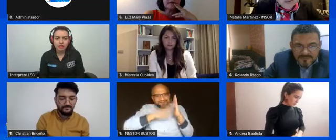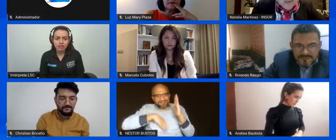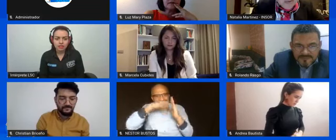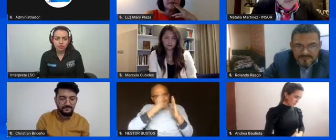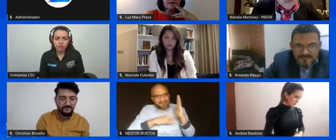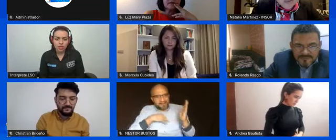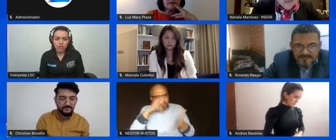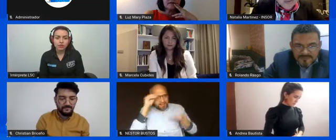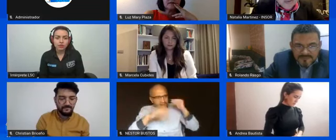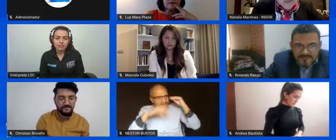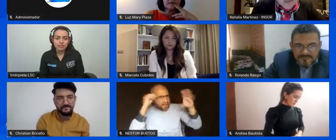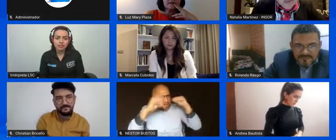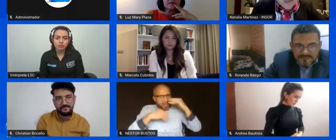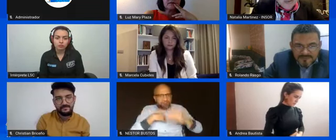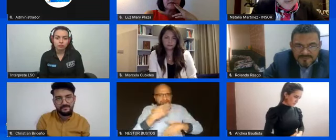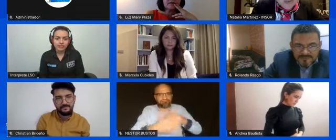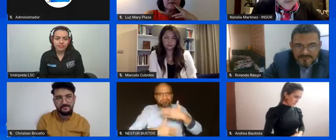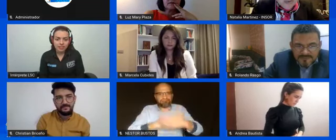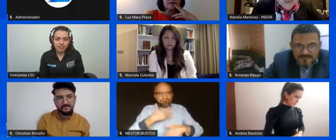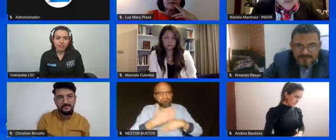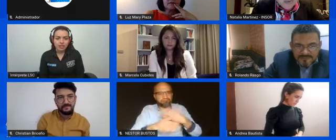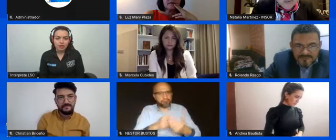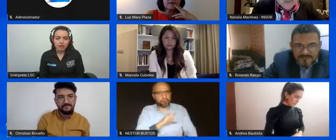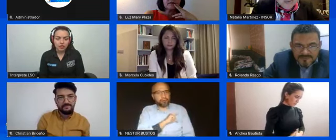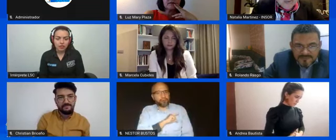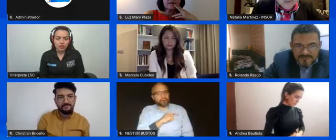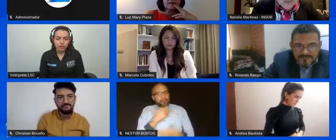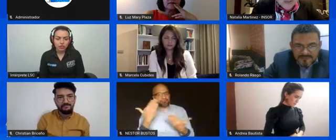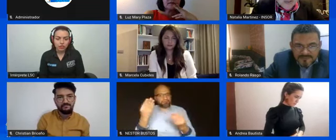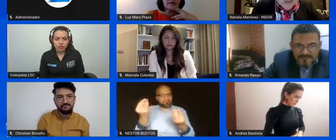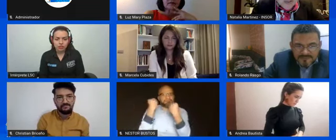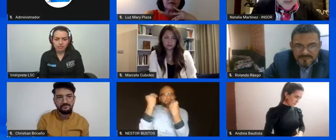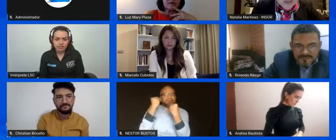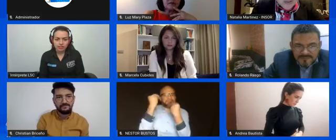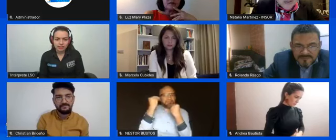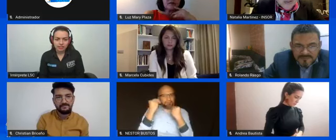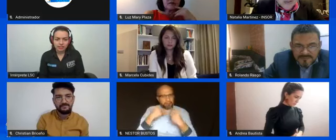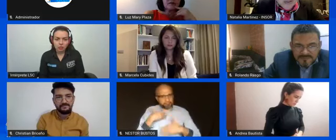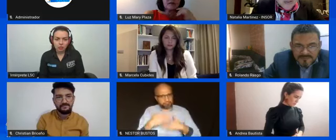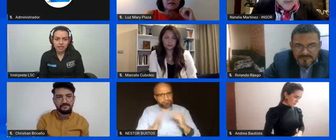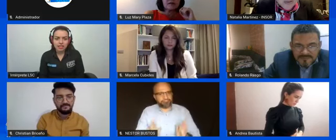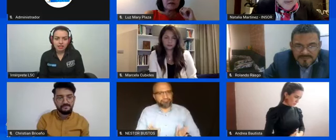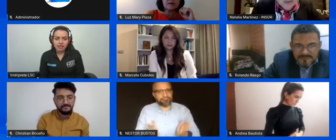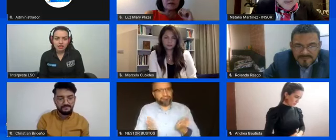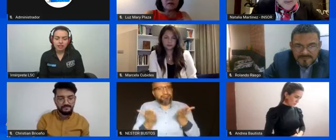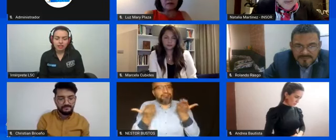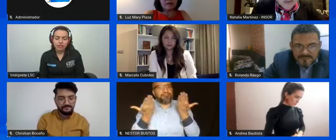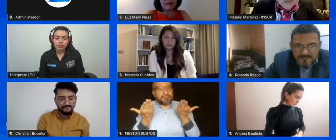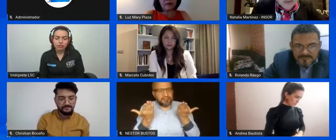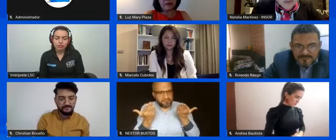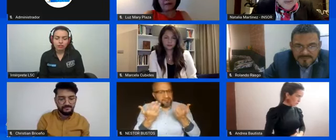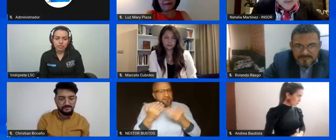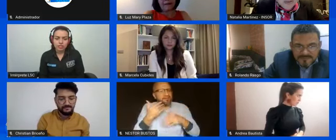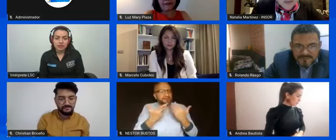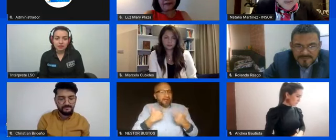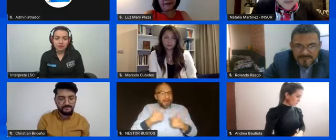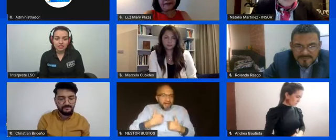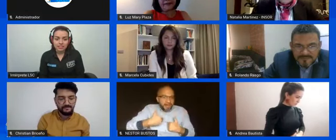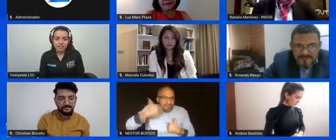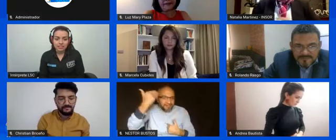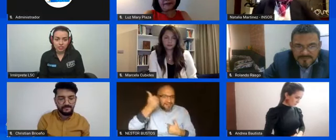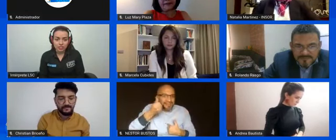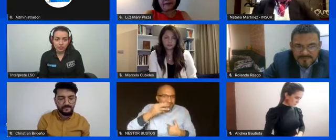carpintería. Estudiamos a la vez que estudiamos también electricidad, pintura y todas estas artes